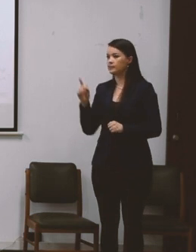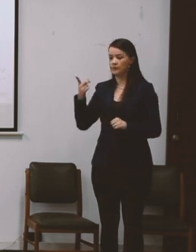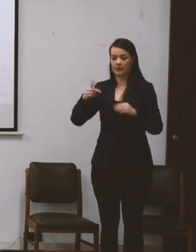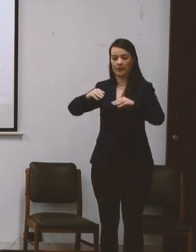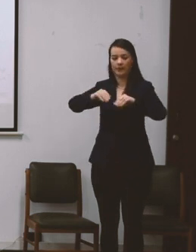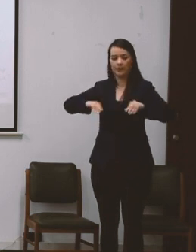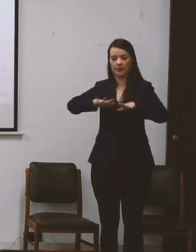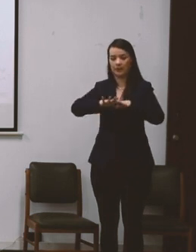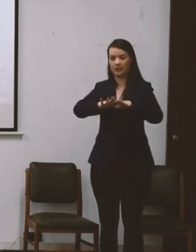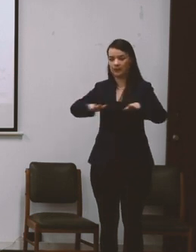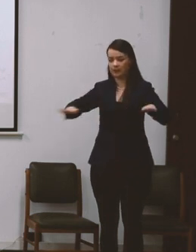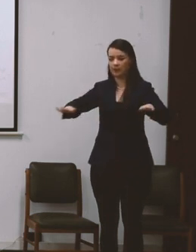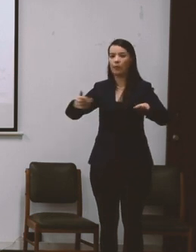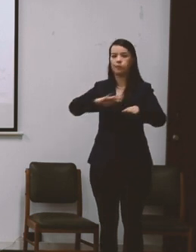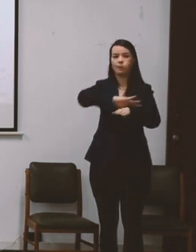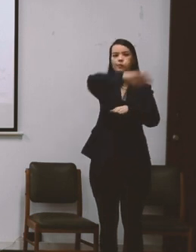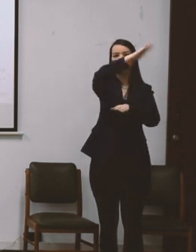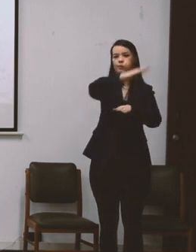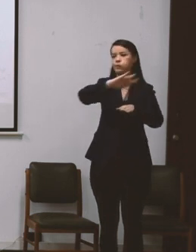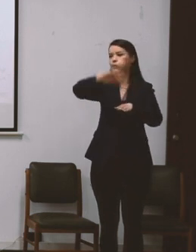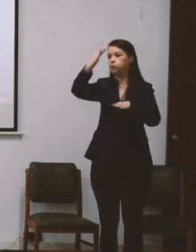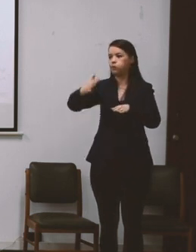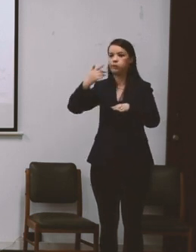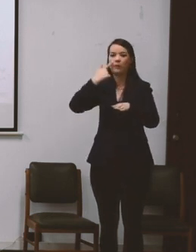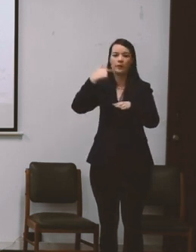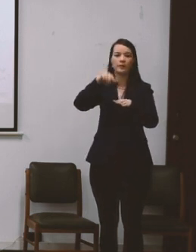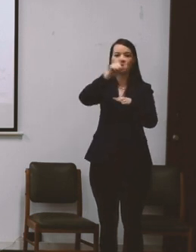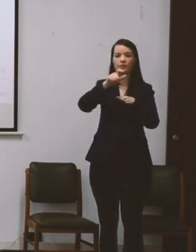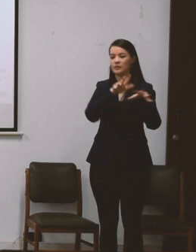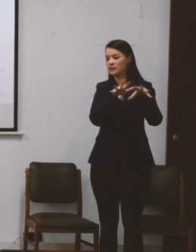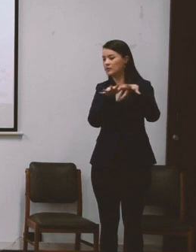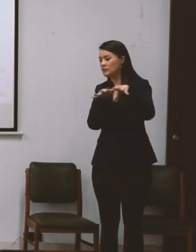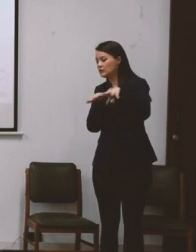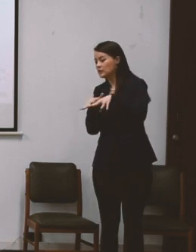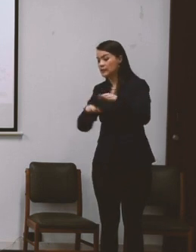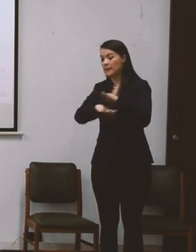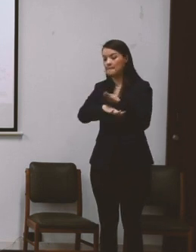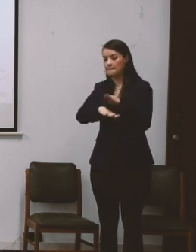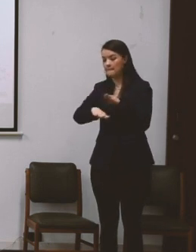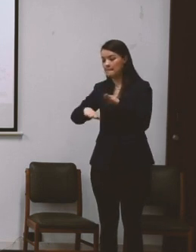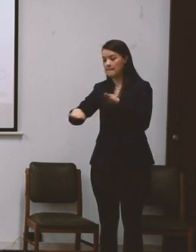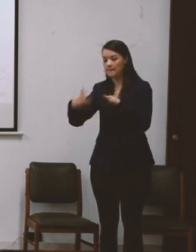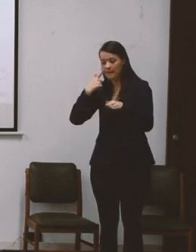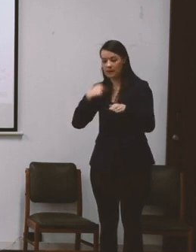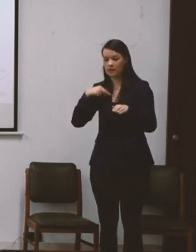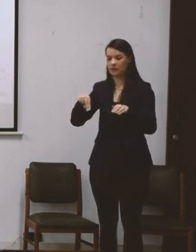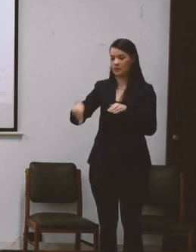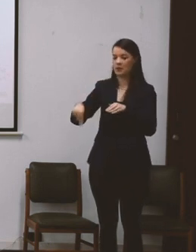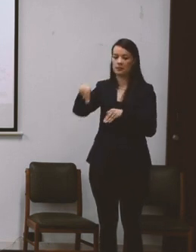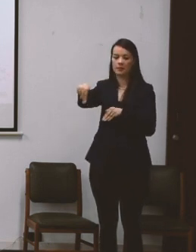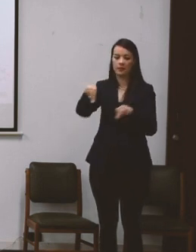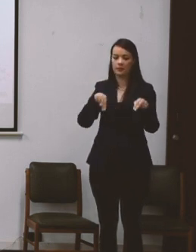terreno plano que corre por el centro de una montaña meritocrática y somatocrática. Estar en la meseta hace movernos de un lado